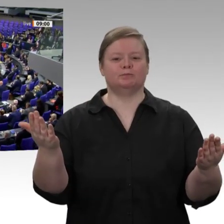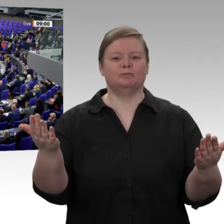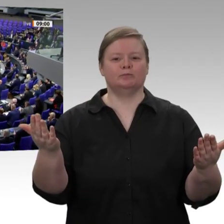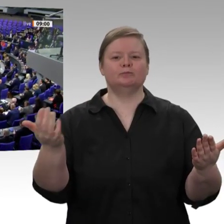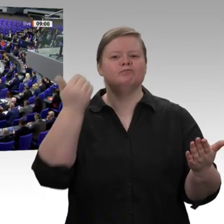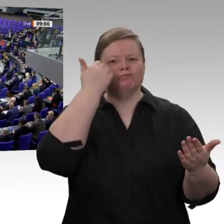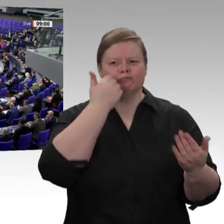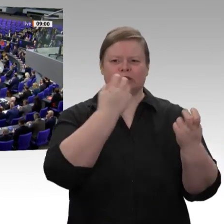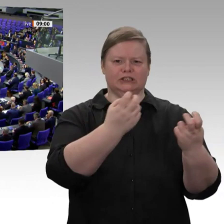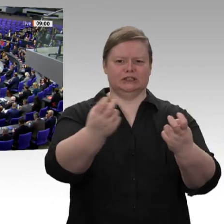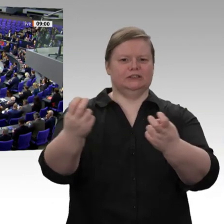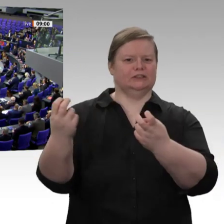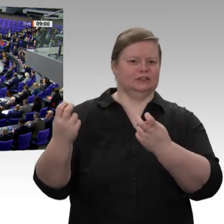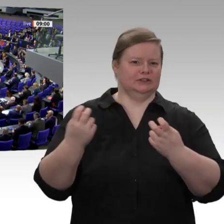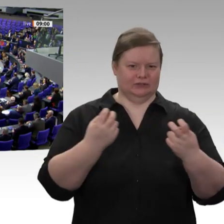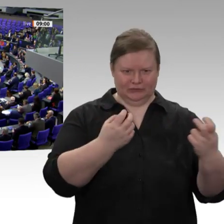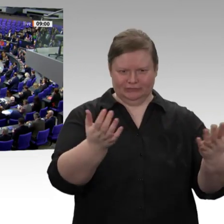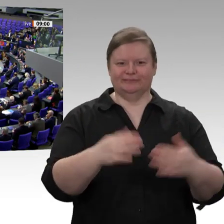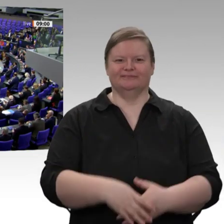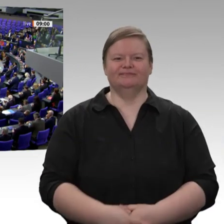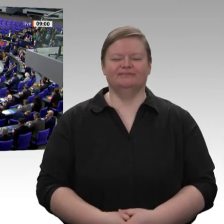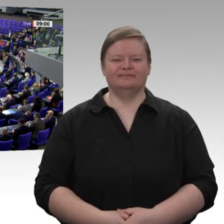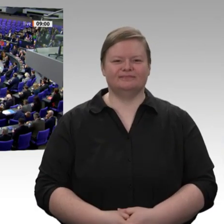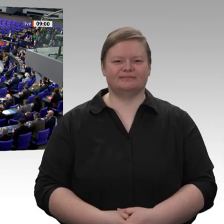Guten Morgen. Guten Morgen.